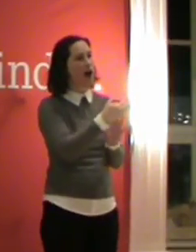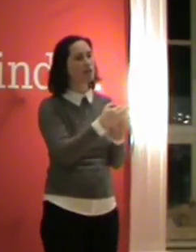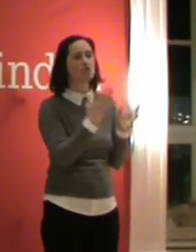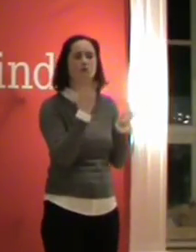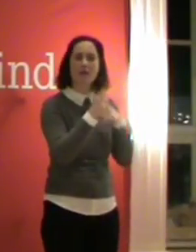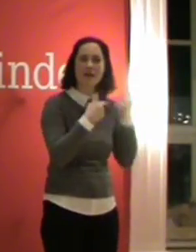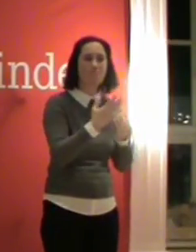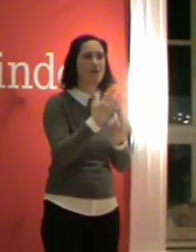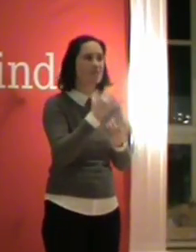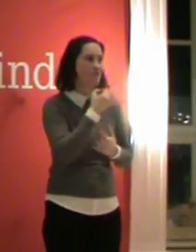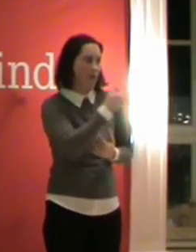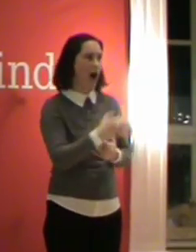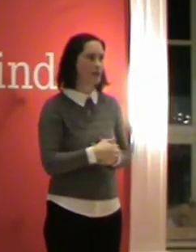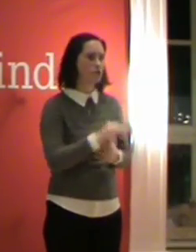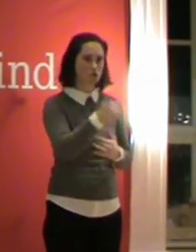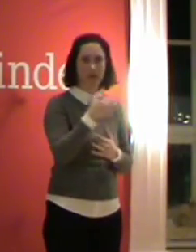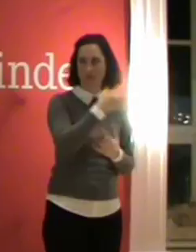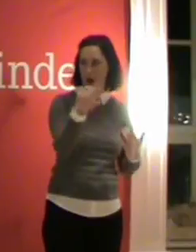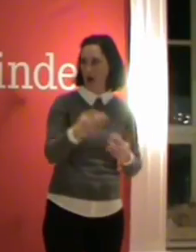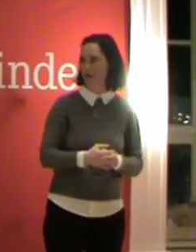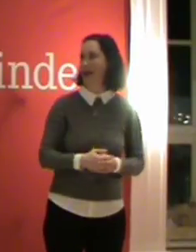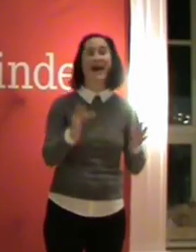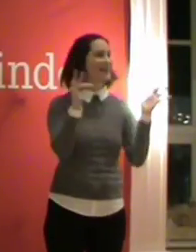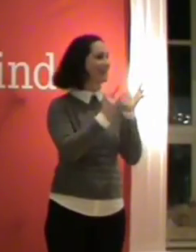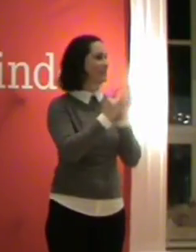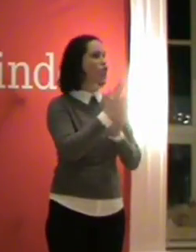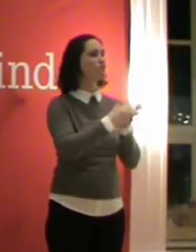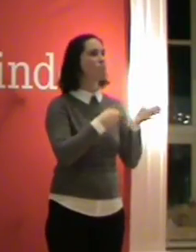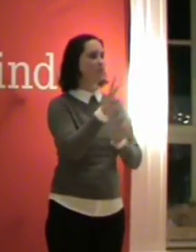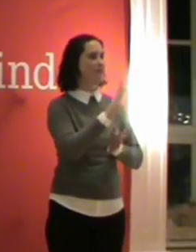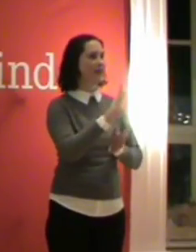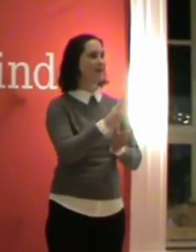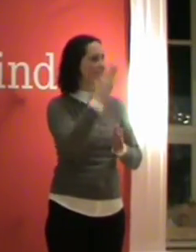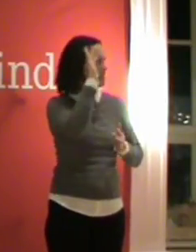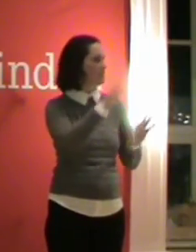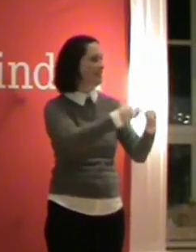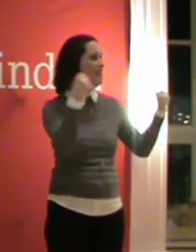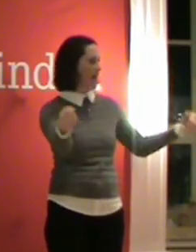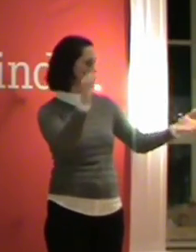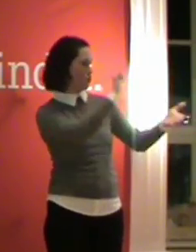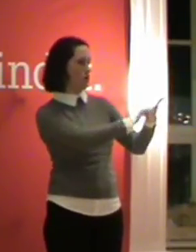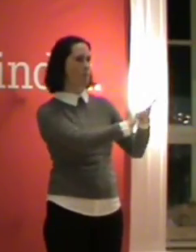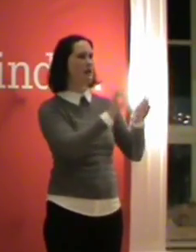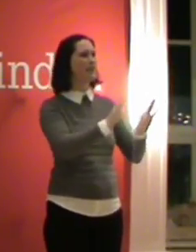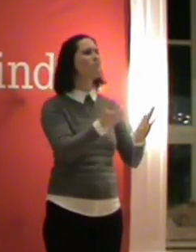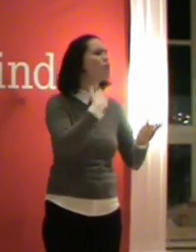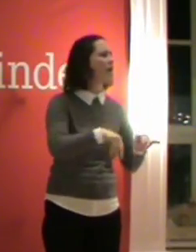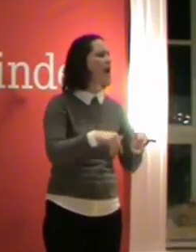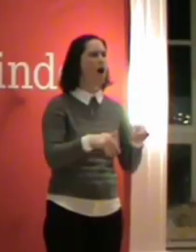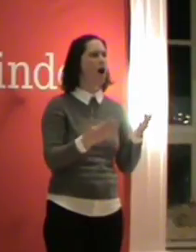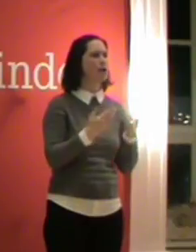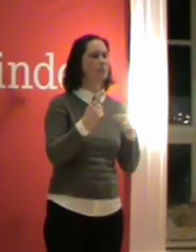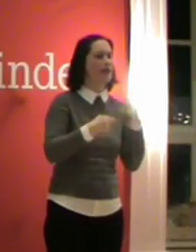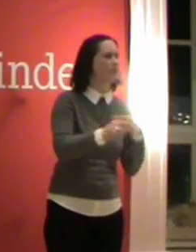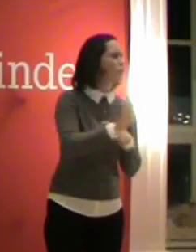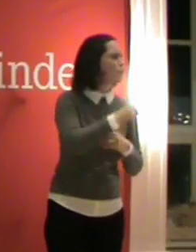stellen wollte, sage ich mal was für all jene, die Christoph Butterwecke zwar aus den Zeitungen kennen, aber eigentlich nicht so genau wissen, wo er herkommt und was seine